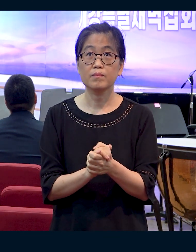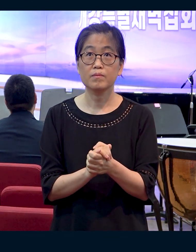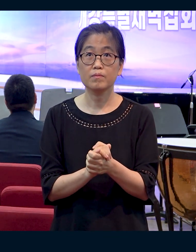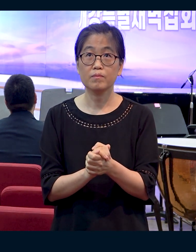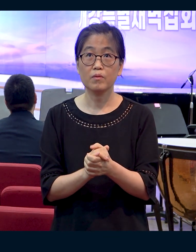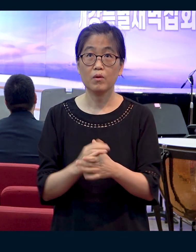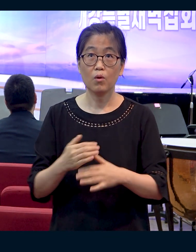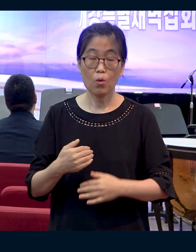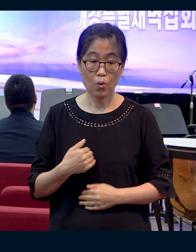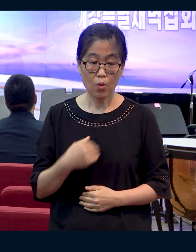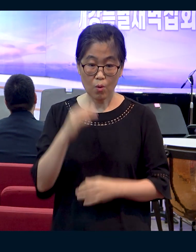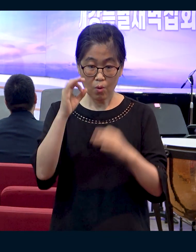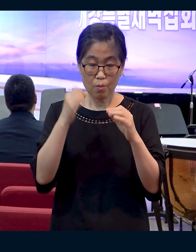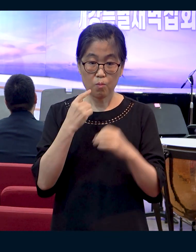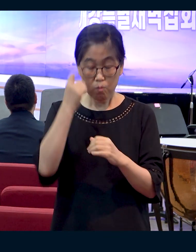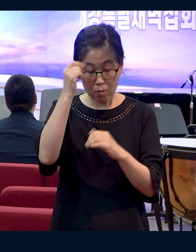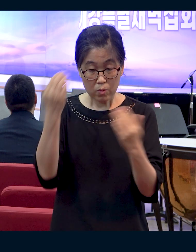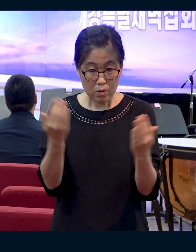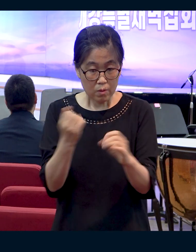목회하면서 얼마나 많이 느끼는지 모르죠.